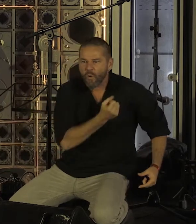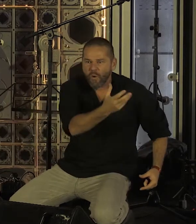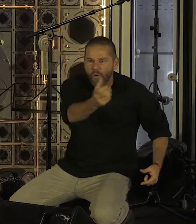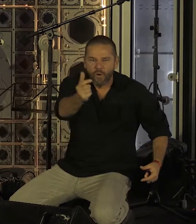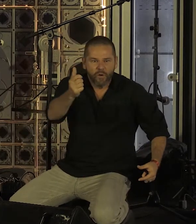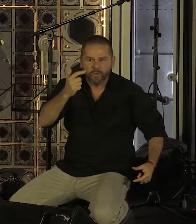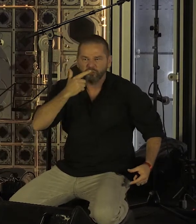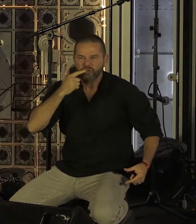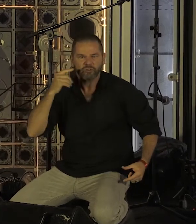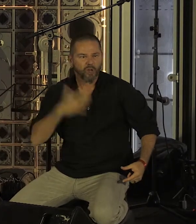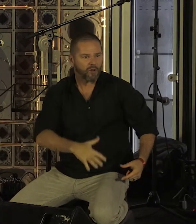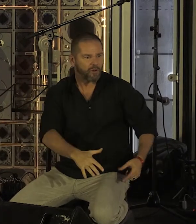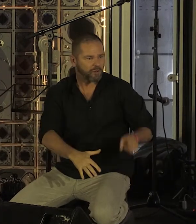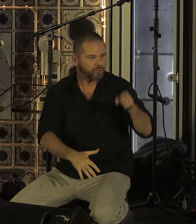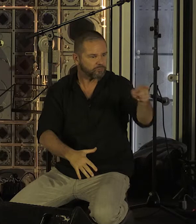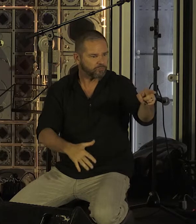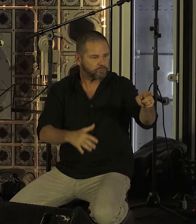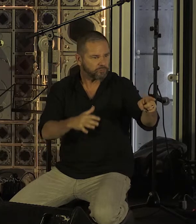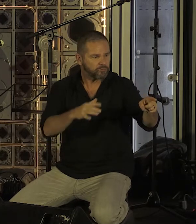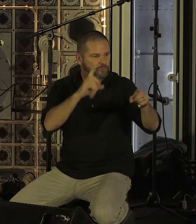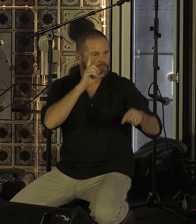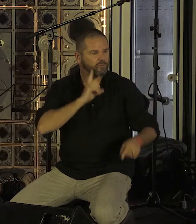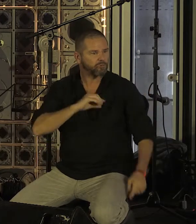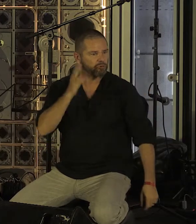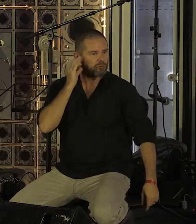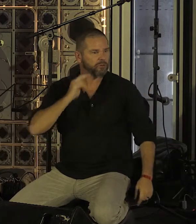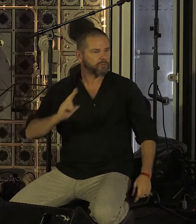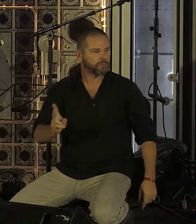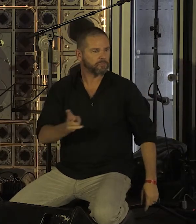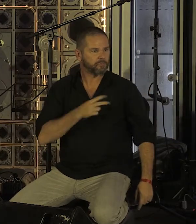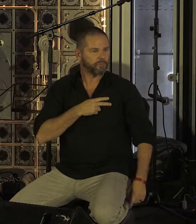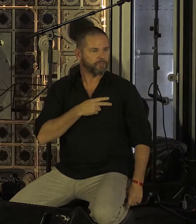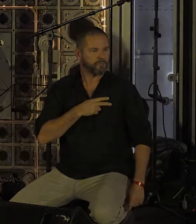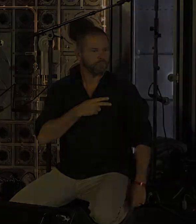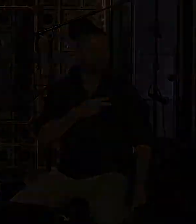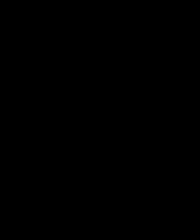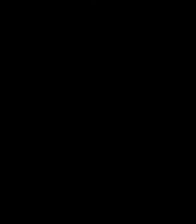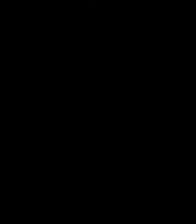d